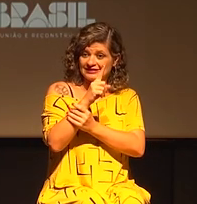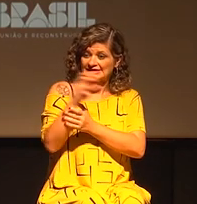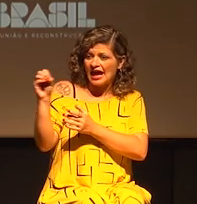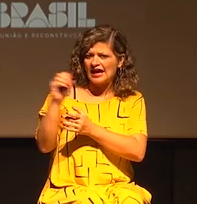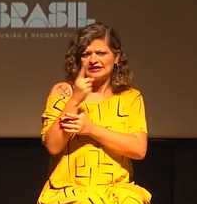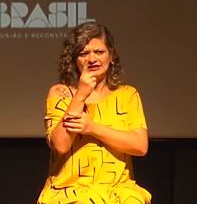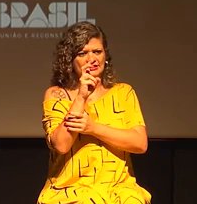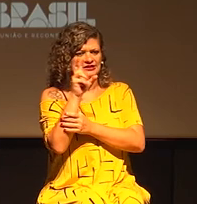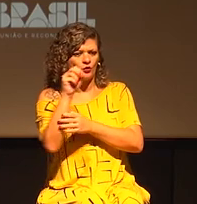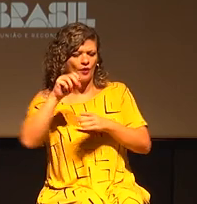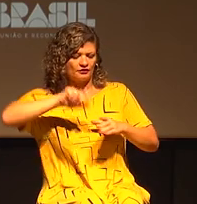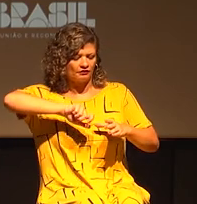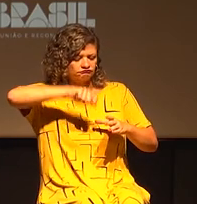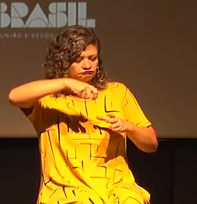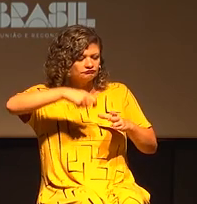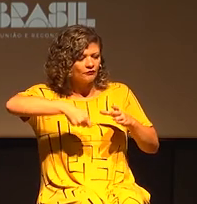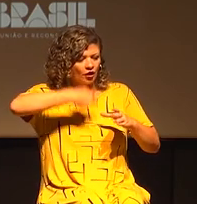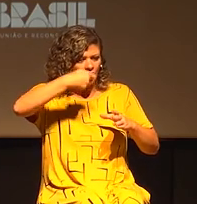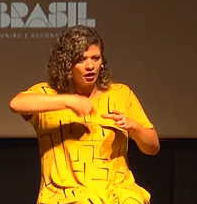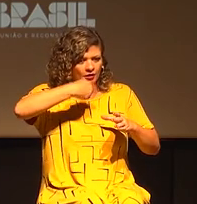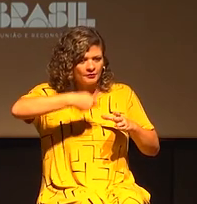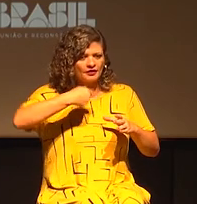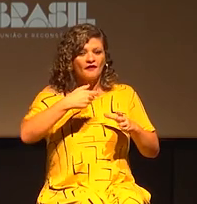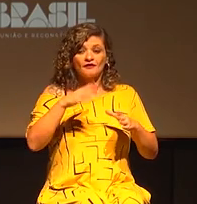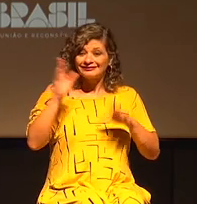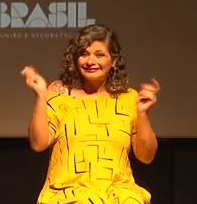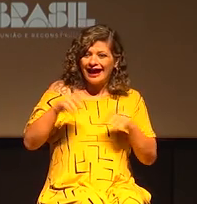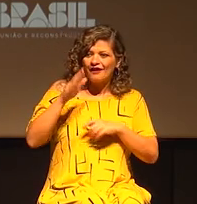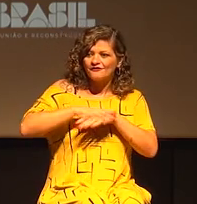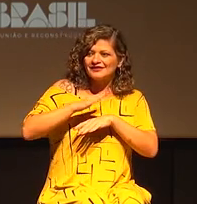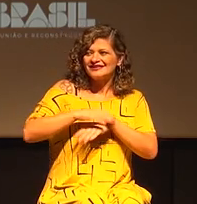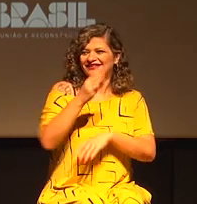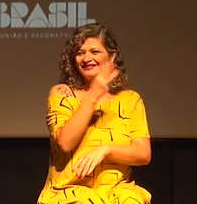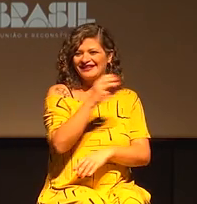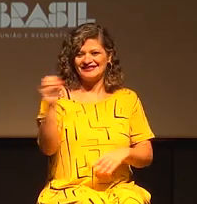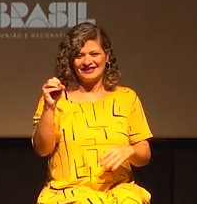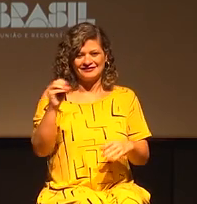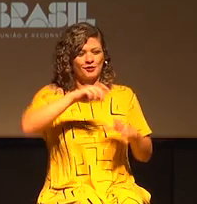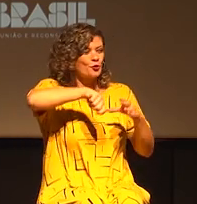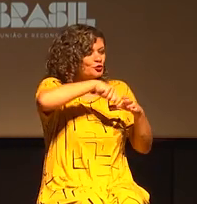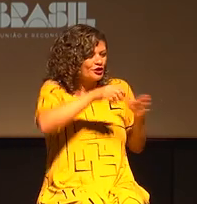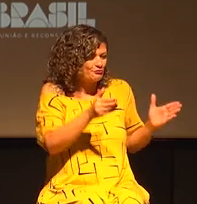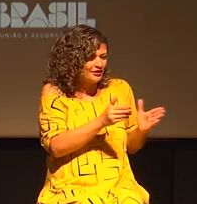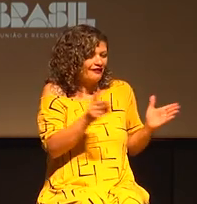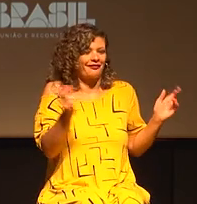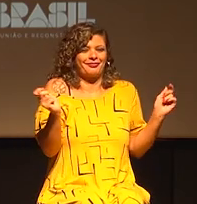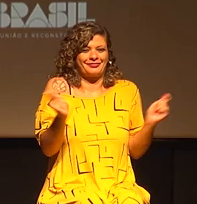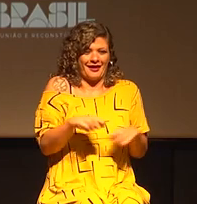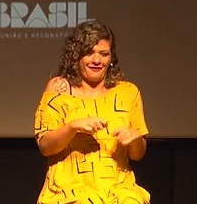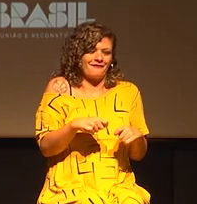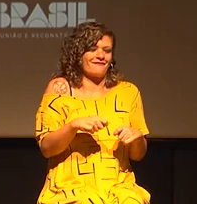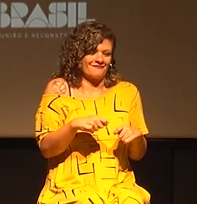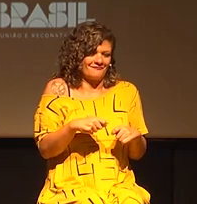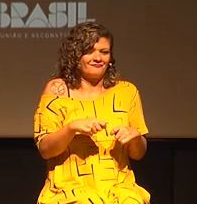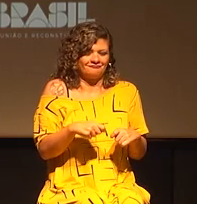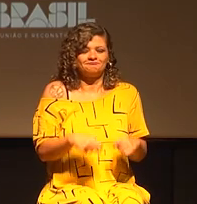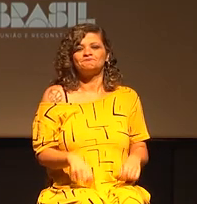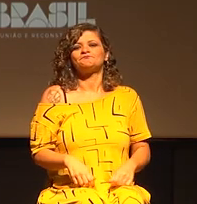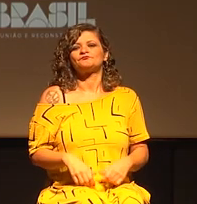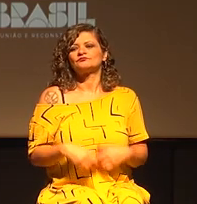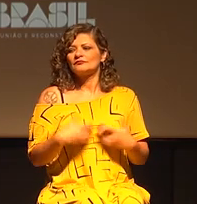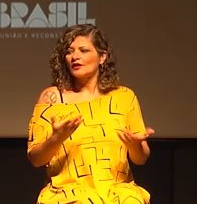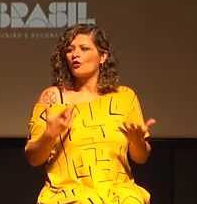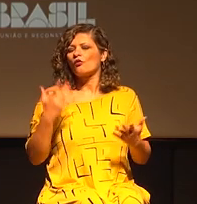150 marmitas fazer 300 marmitas numa cozinha pequena Sim a gente sabe que isso vai ser possível é possível